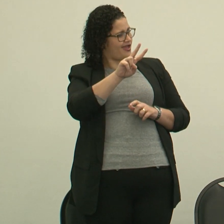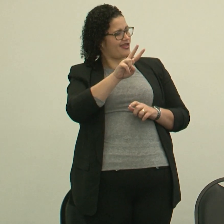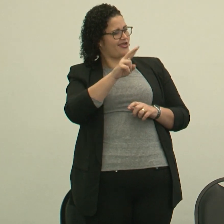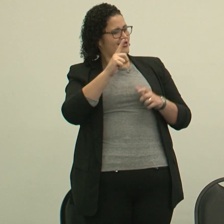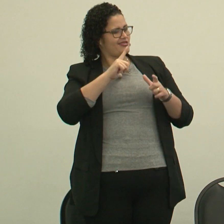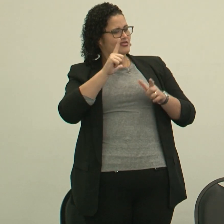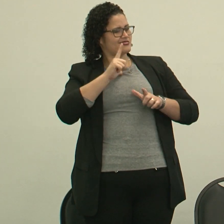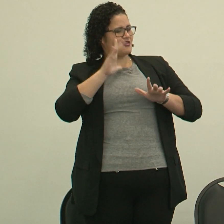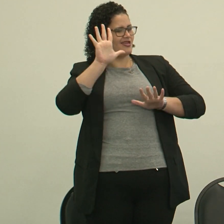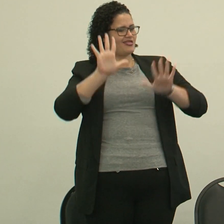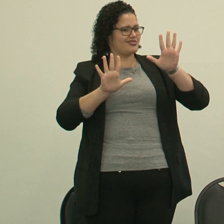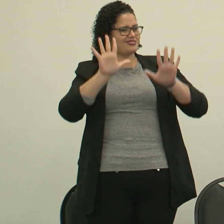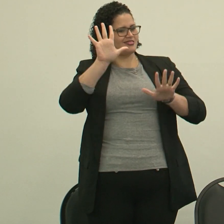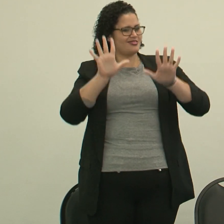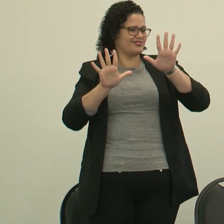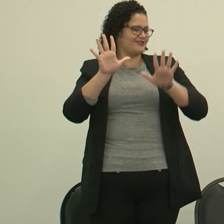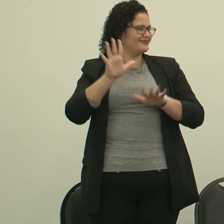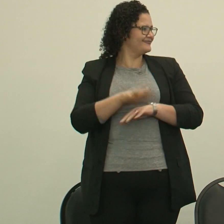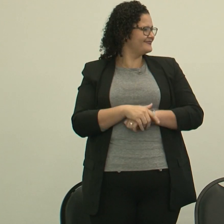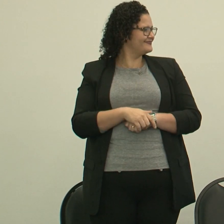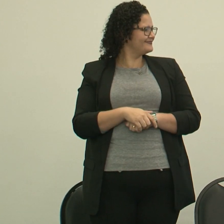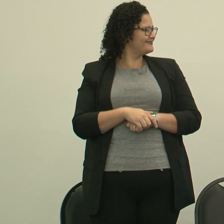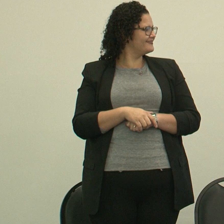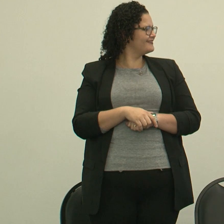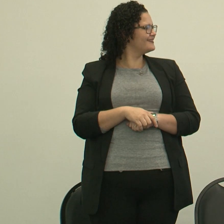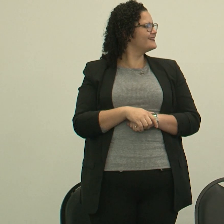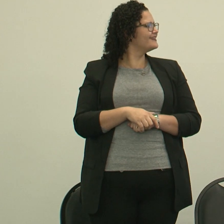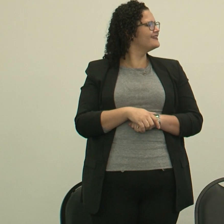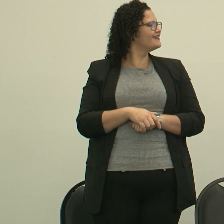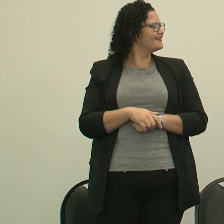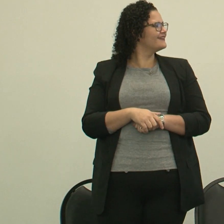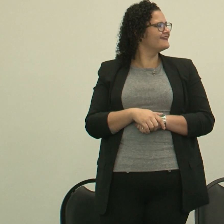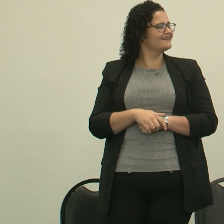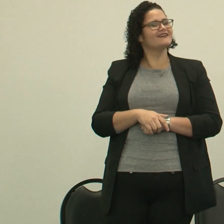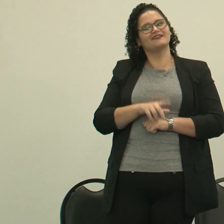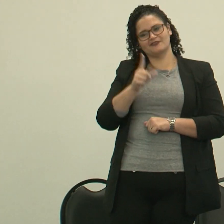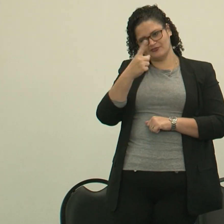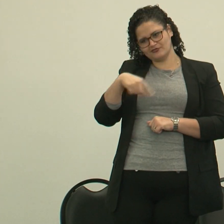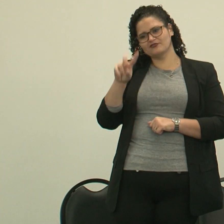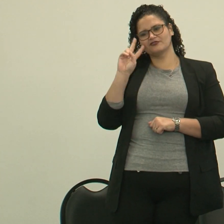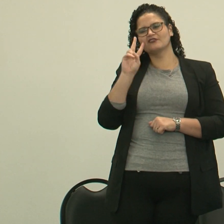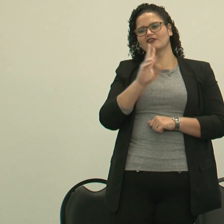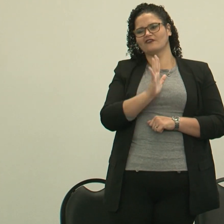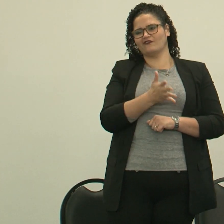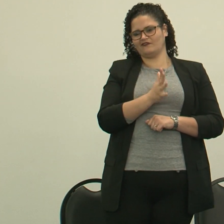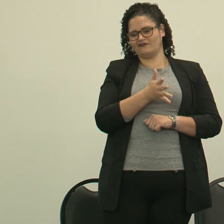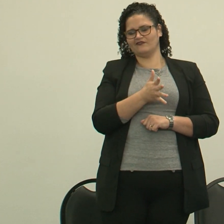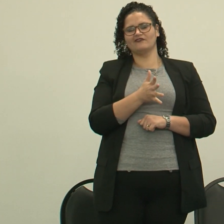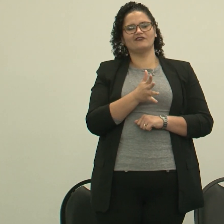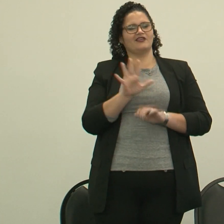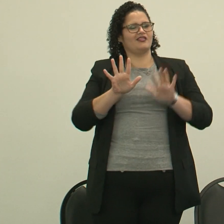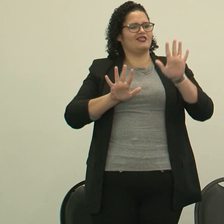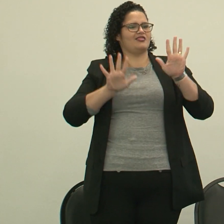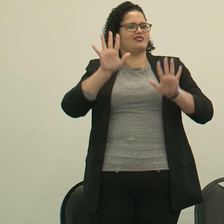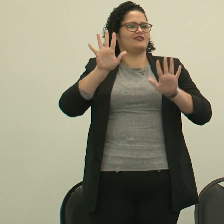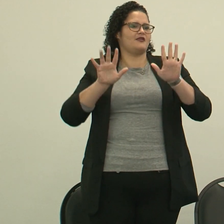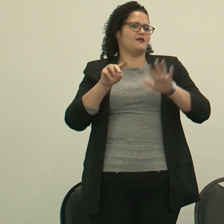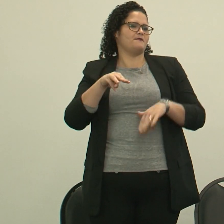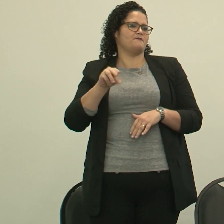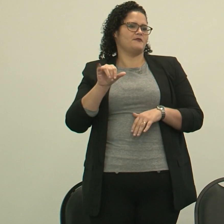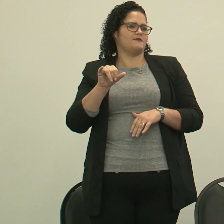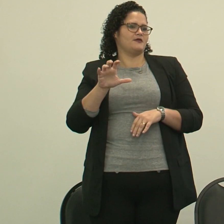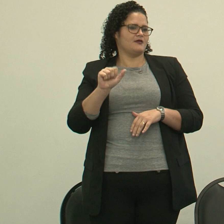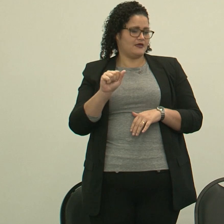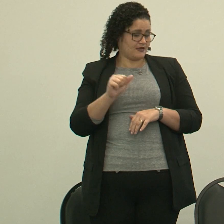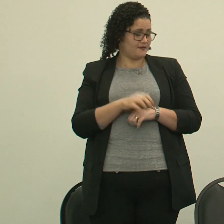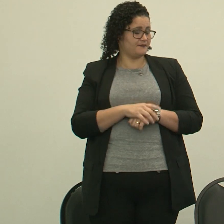estão brincando de charadas. É exatamente o que a gente vê, né? Achando que está fazendo mímica. Essa foi a primeira tirinha do grupo